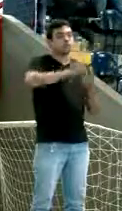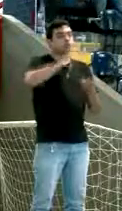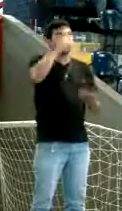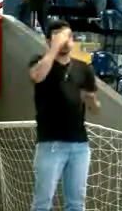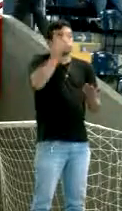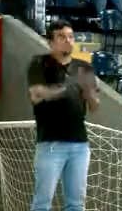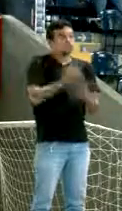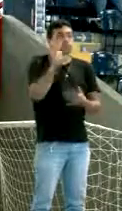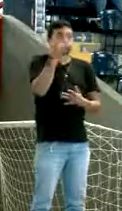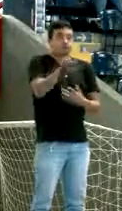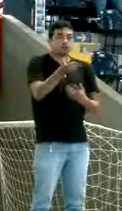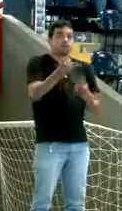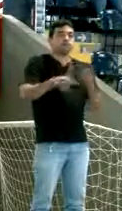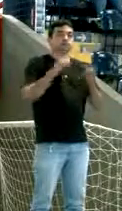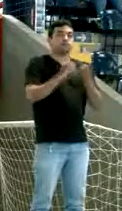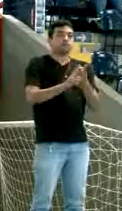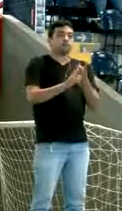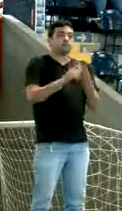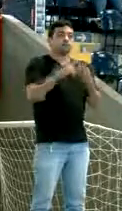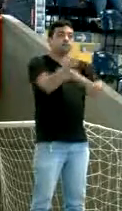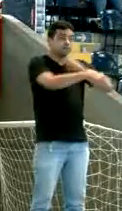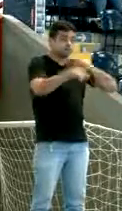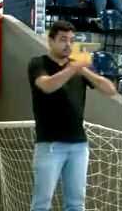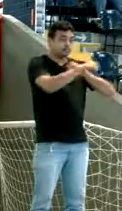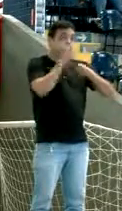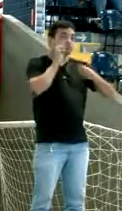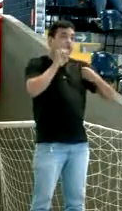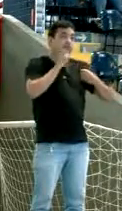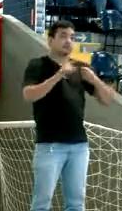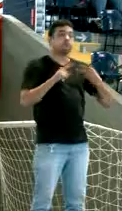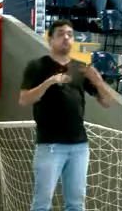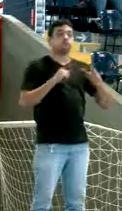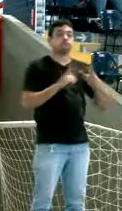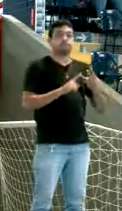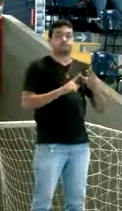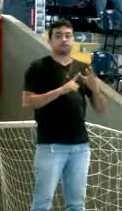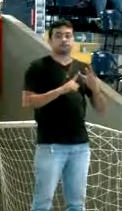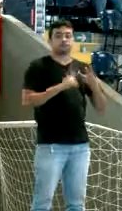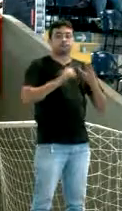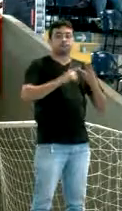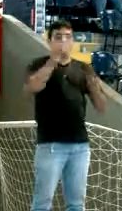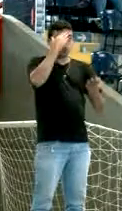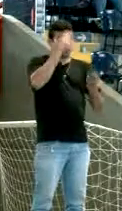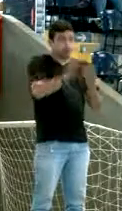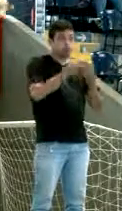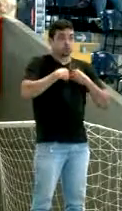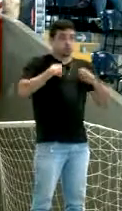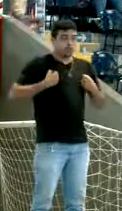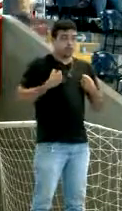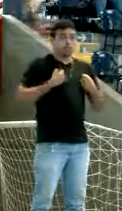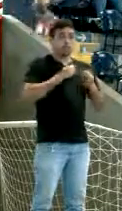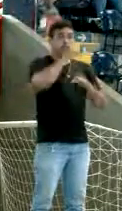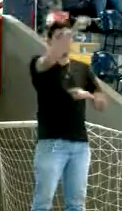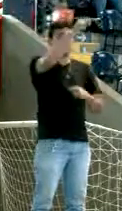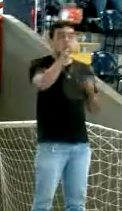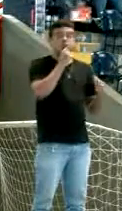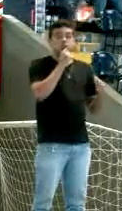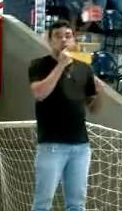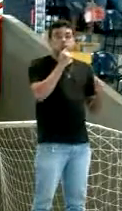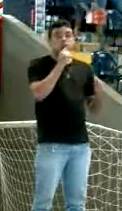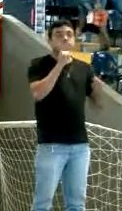em Homem-Aranha, Capitão América, certo? Nós acreditamos em Superman, que voa?